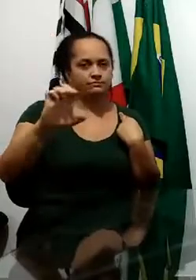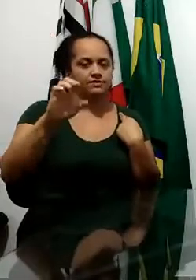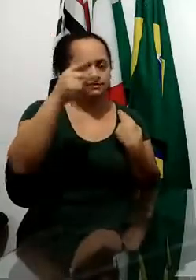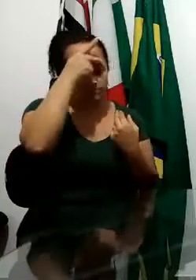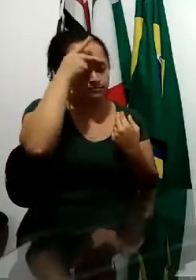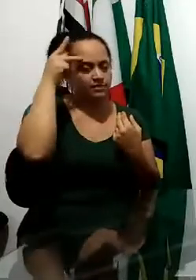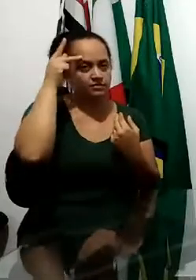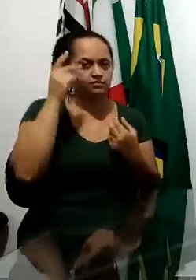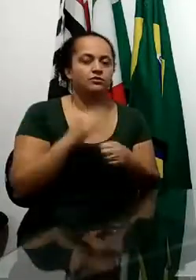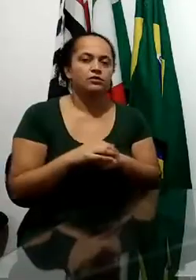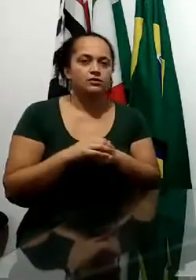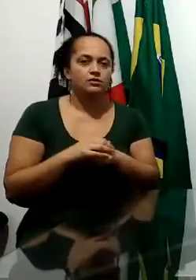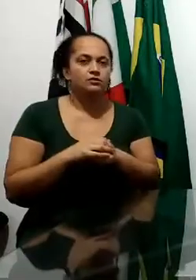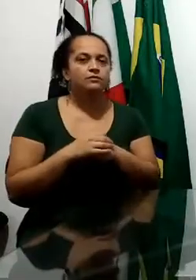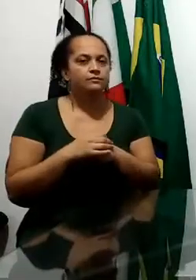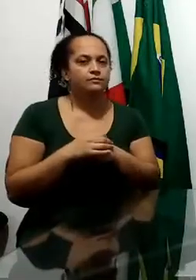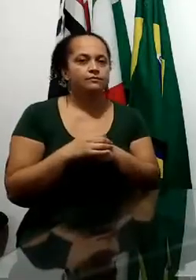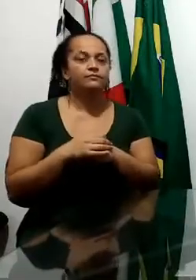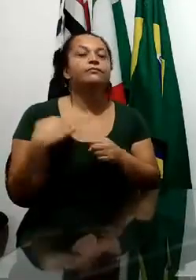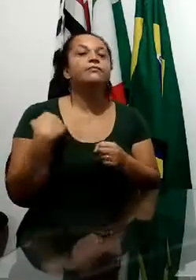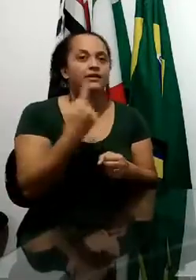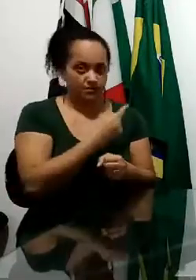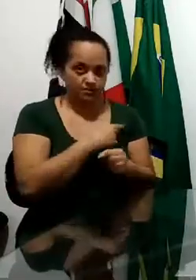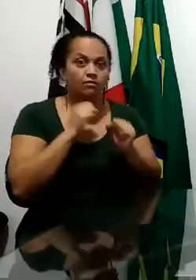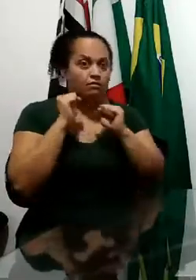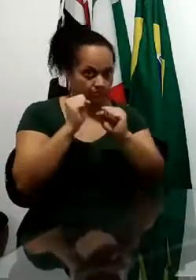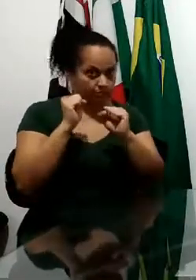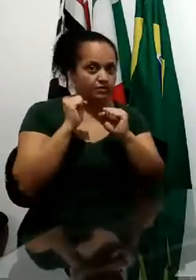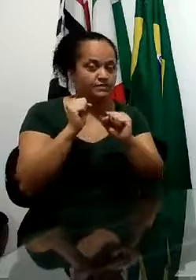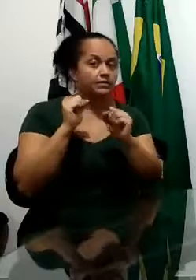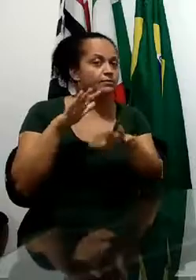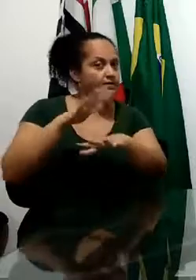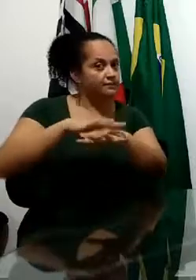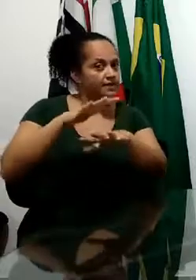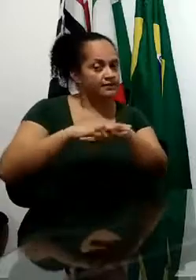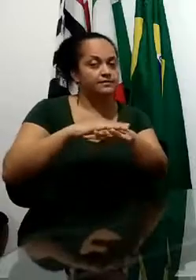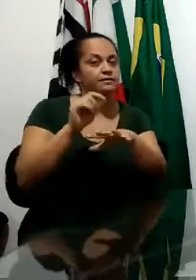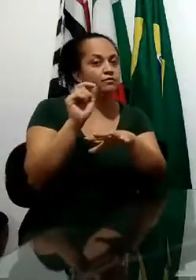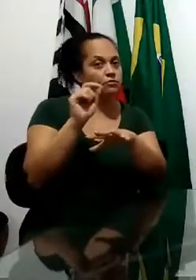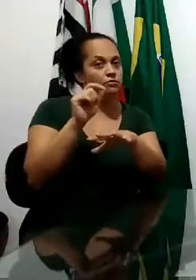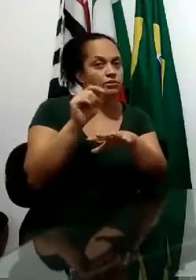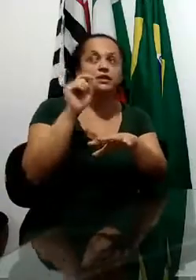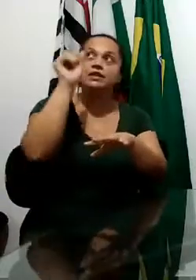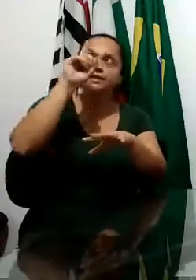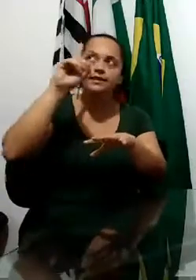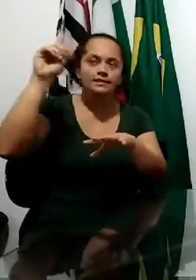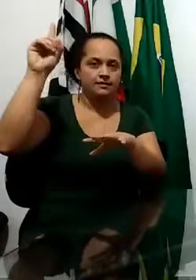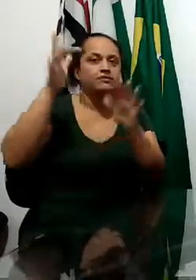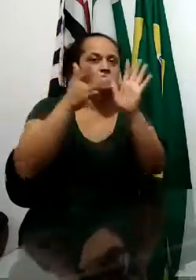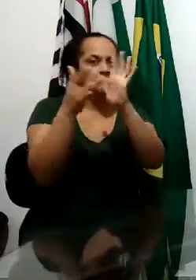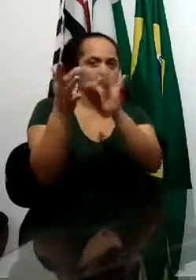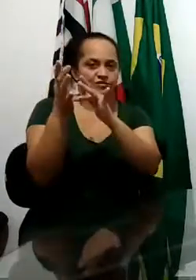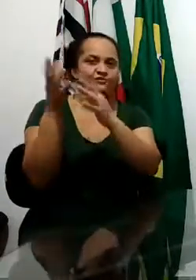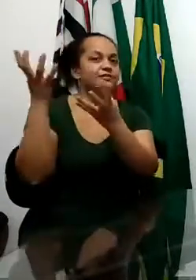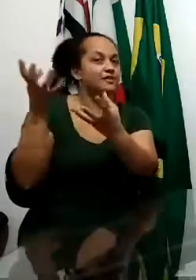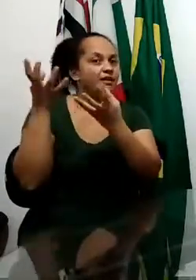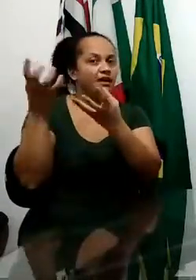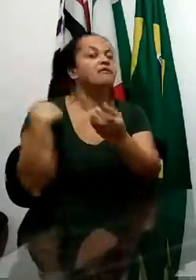perdidos, para que nós possamos cumprir a grande comissão dada por Jesus à